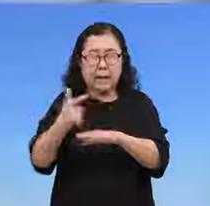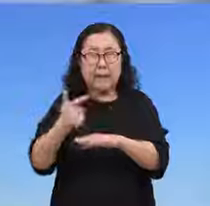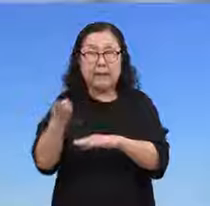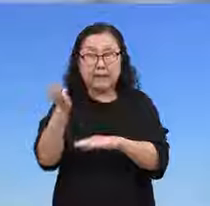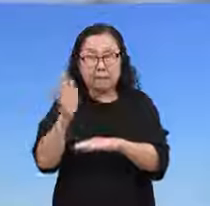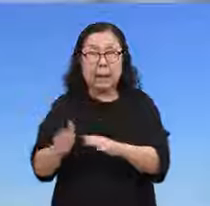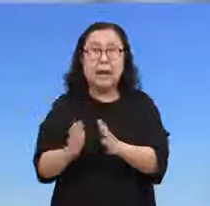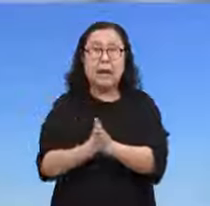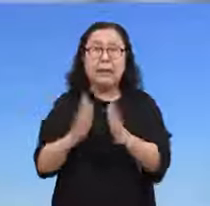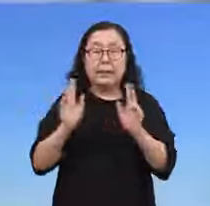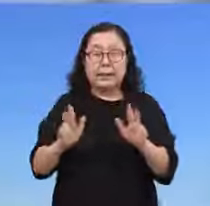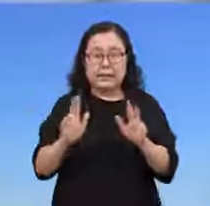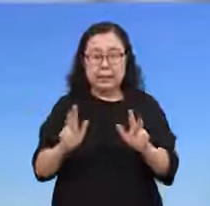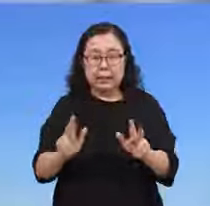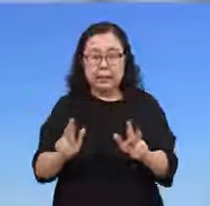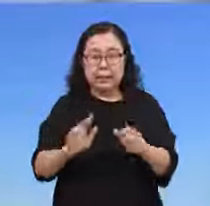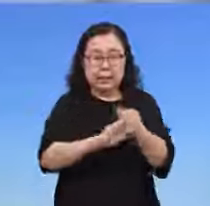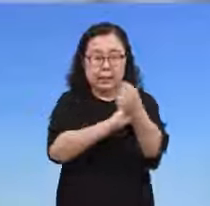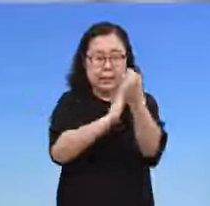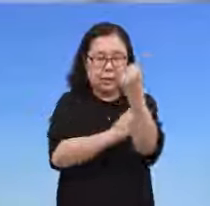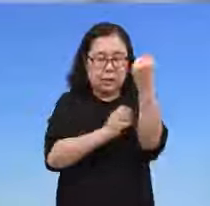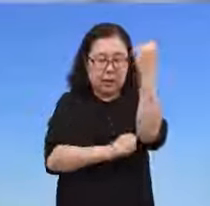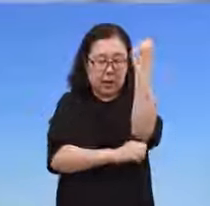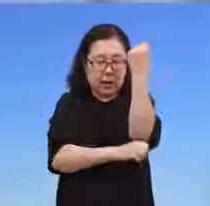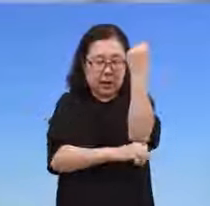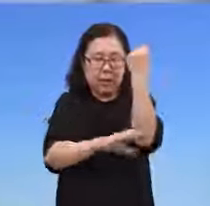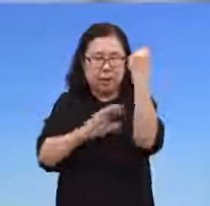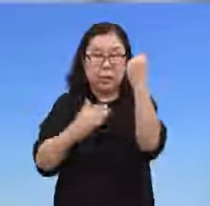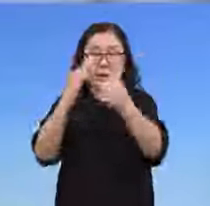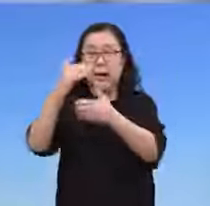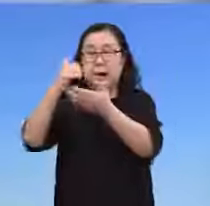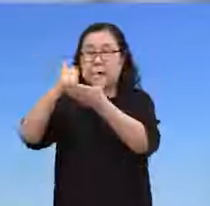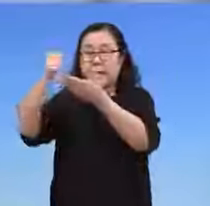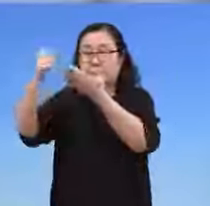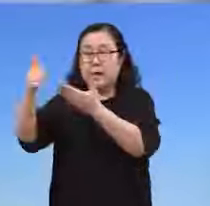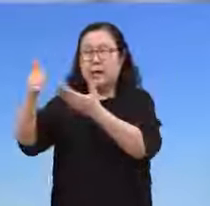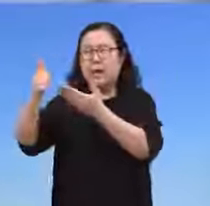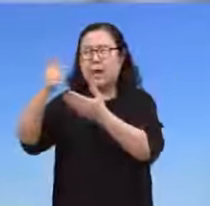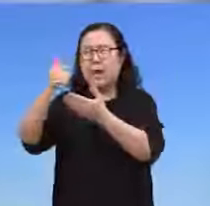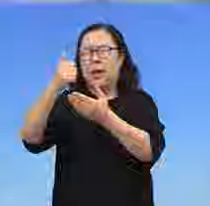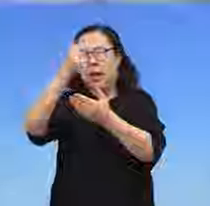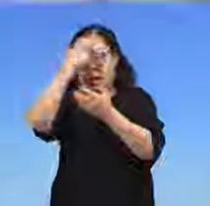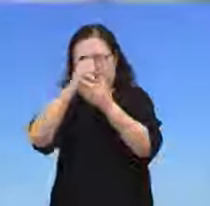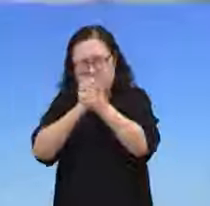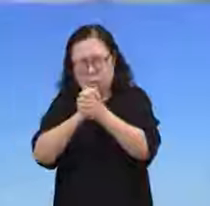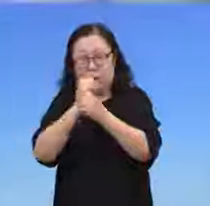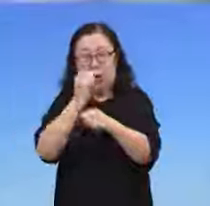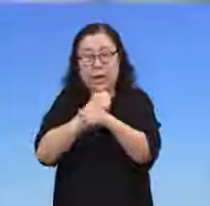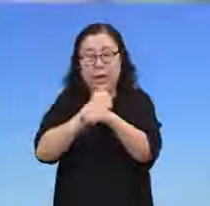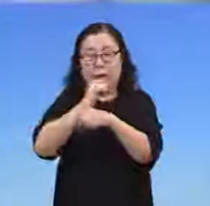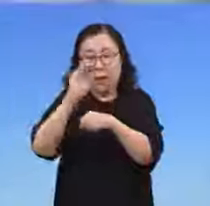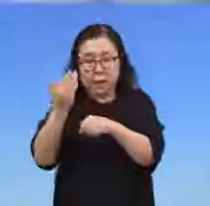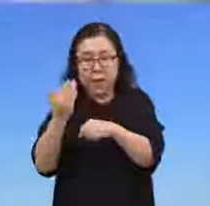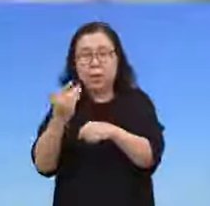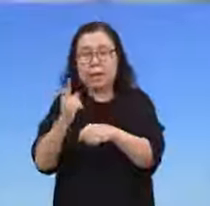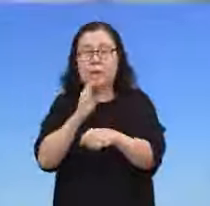고3이 되면 지금이야말로 능력의 원천 되시는 하나님께 부르짖어야 되겠다. 그거 당연한 거